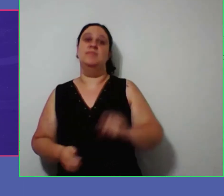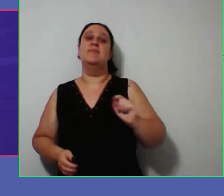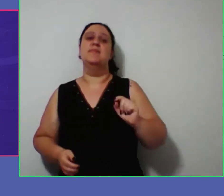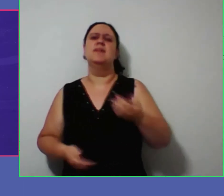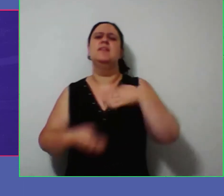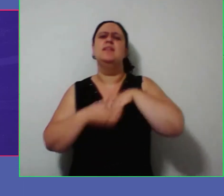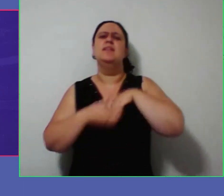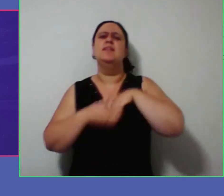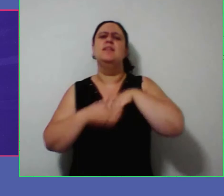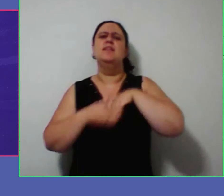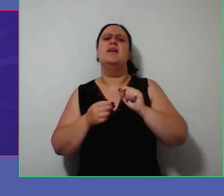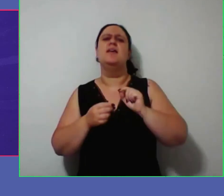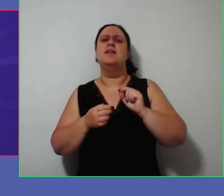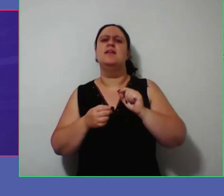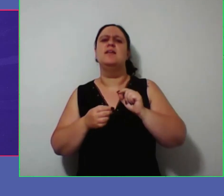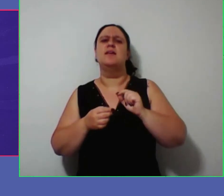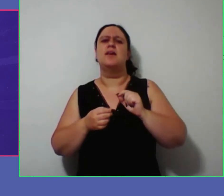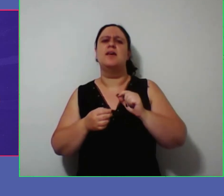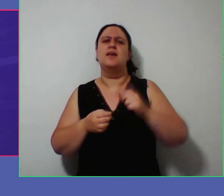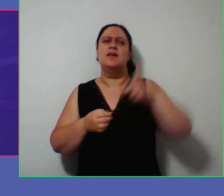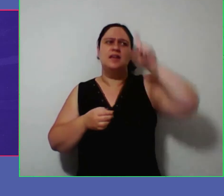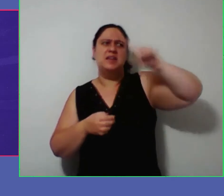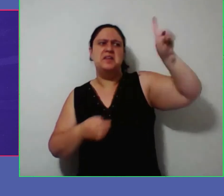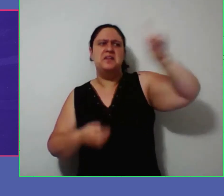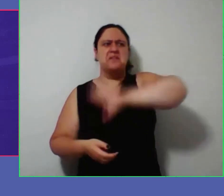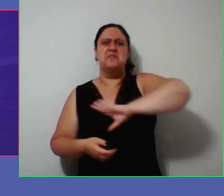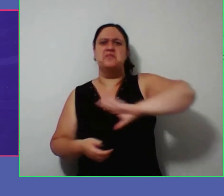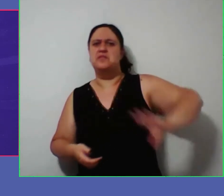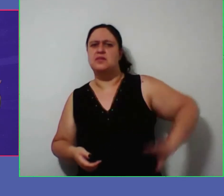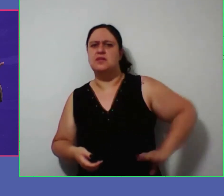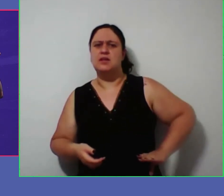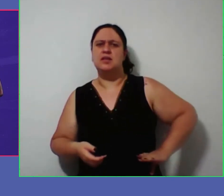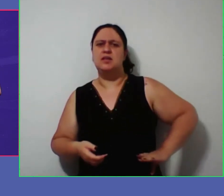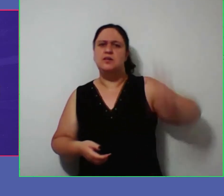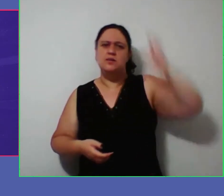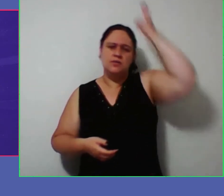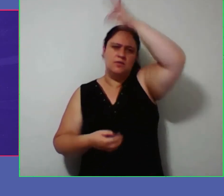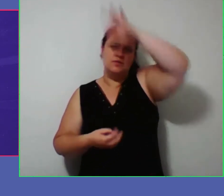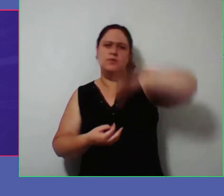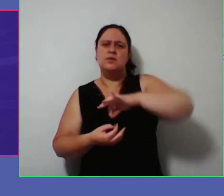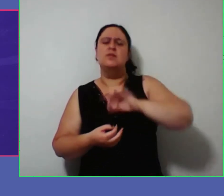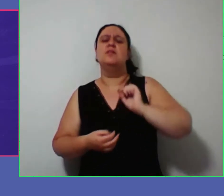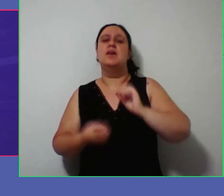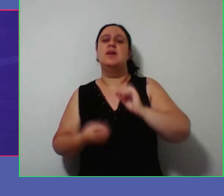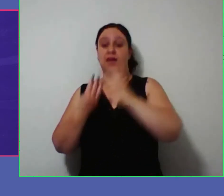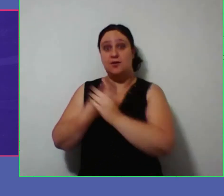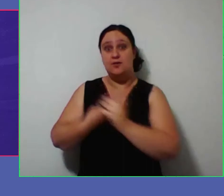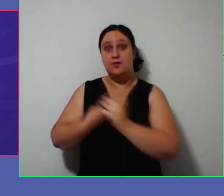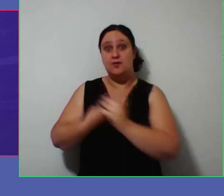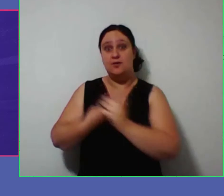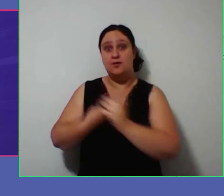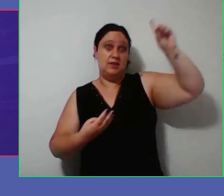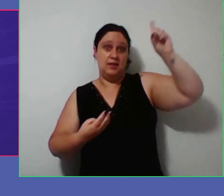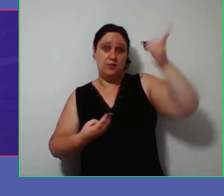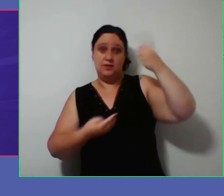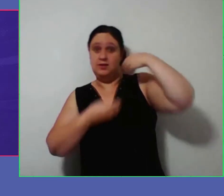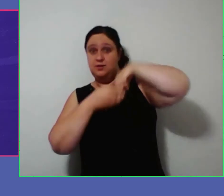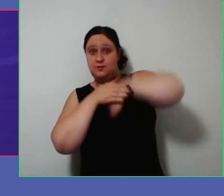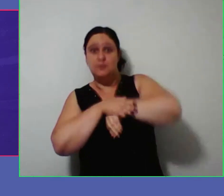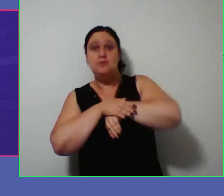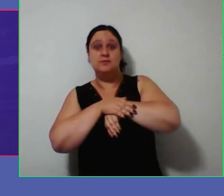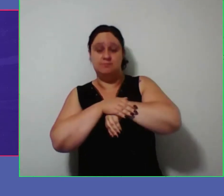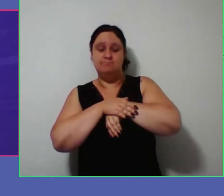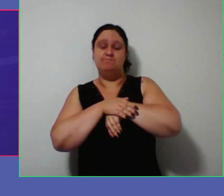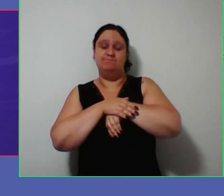Cristo, o Espírito de Deus, o Espírito de Cristo e o Espírito Santo. O próprio Deus triuno, irmãos, hoje habita em